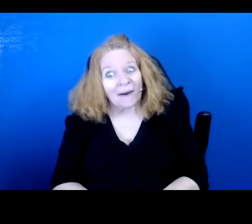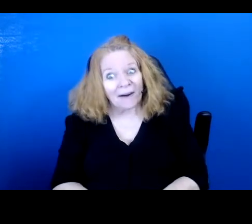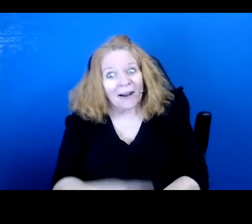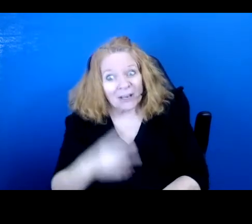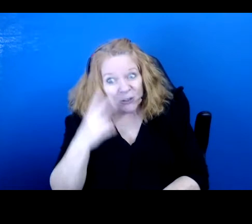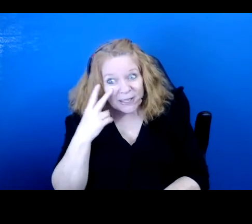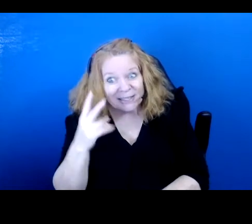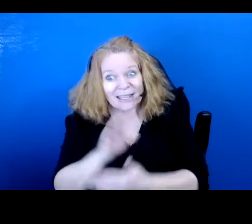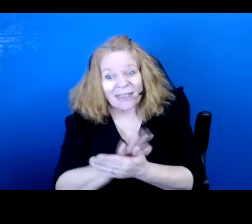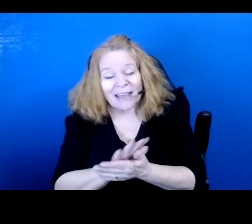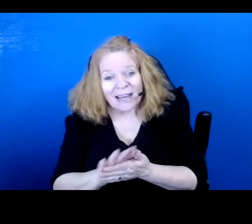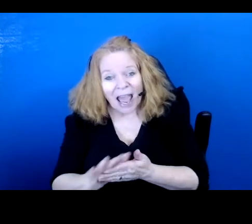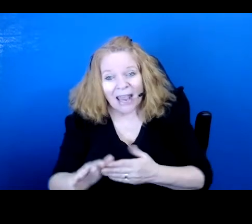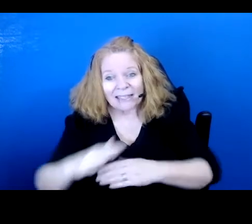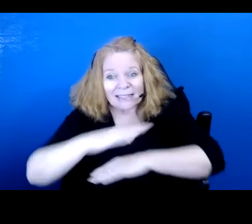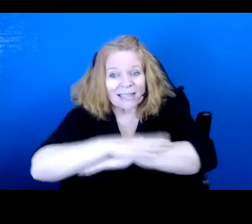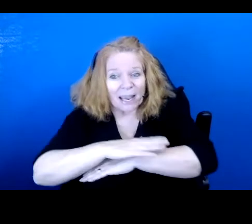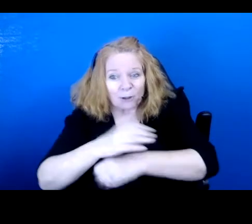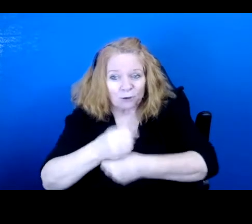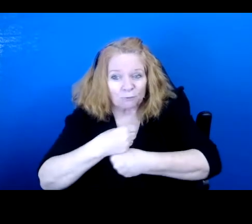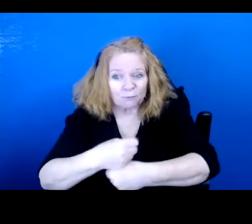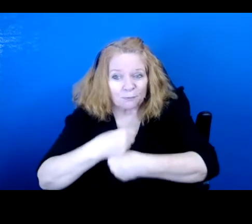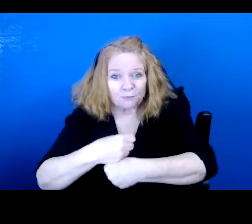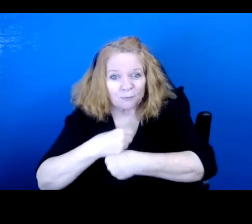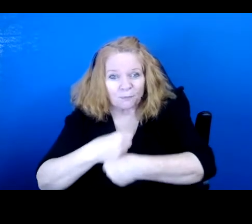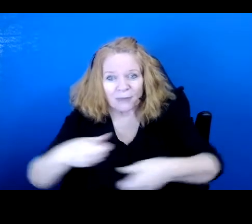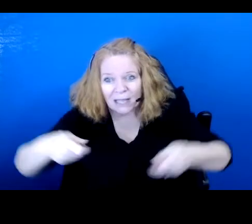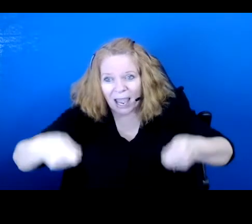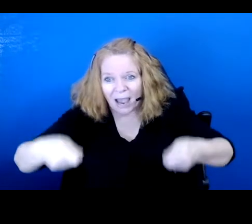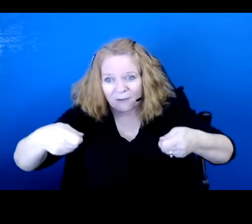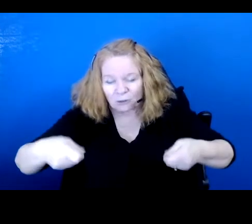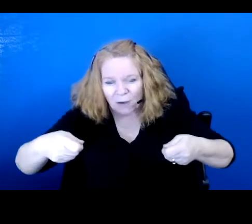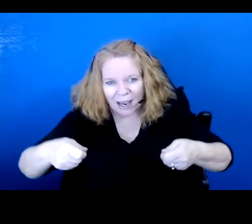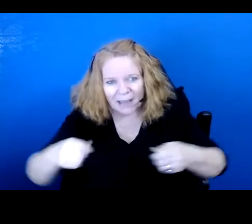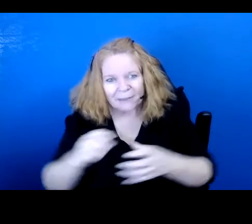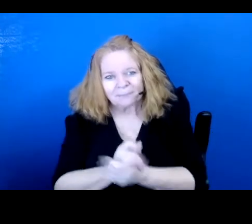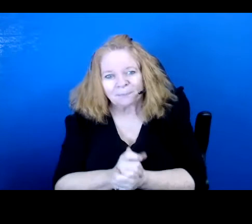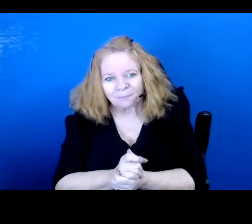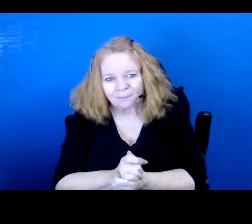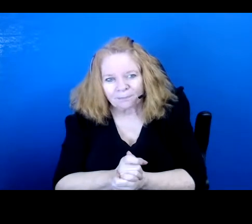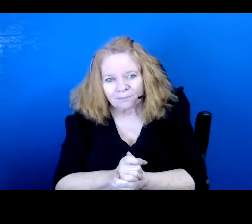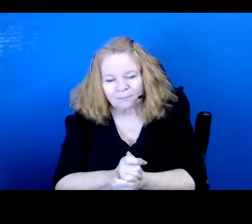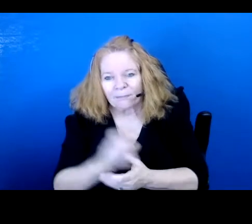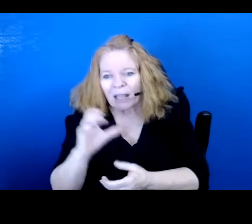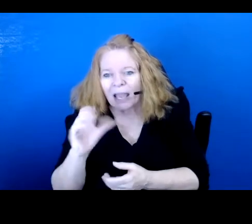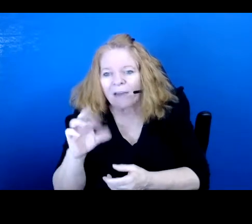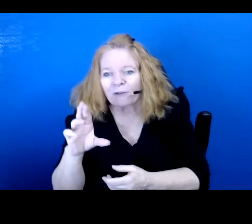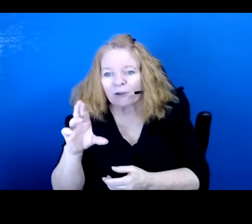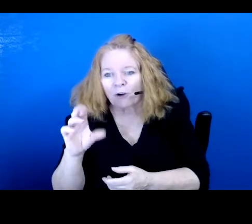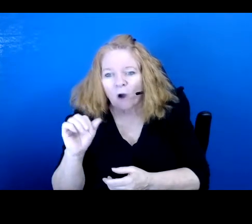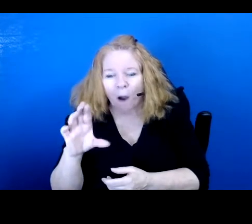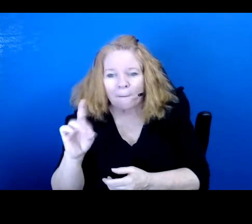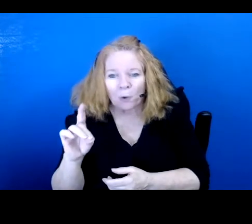cámara número 2 para empezar nuestra manualidad ven mi mesa lista con todo lo que necesito